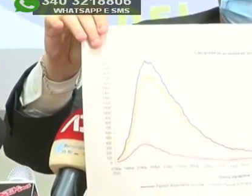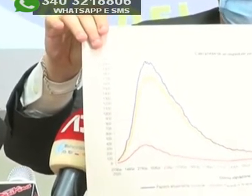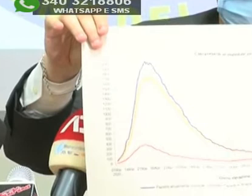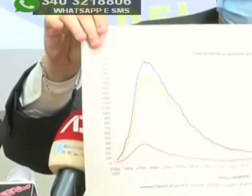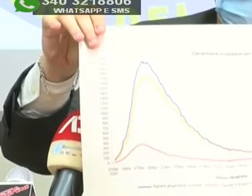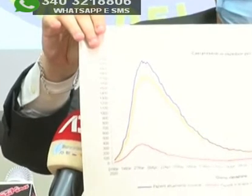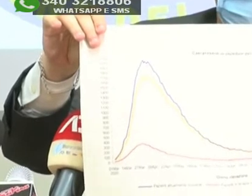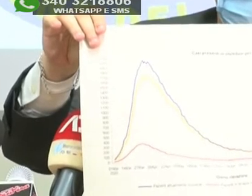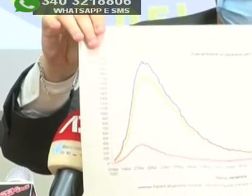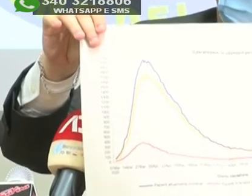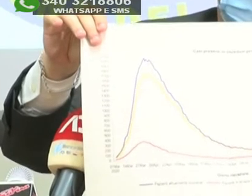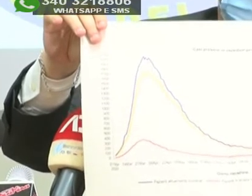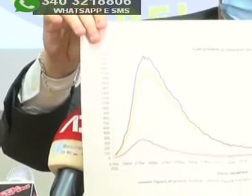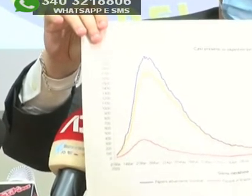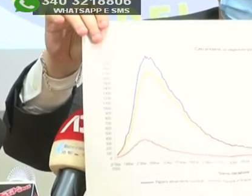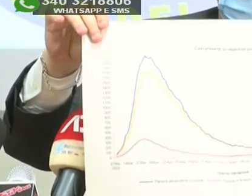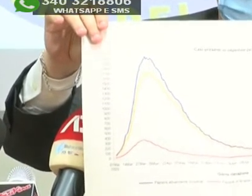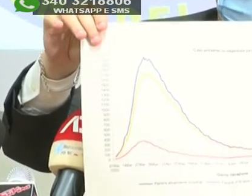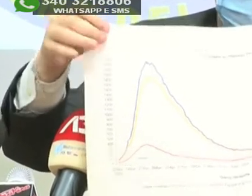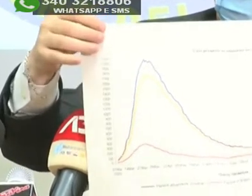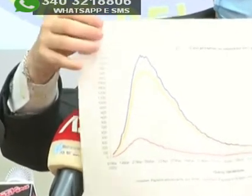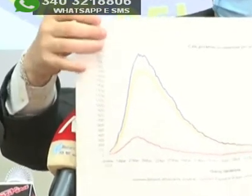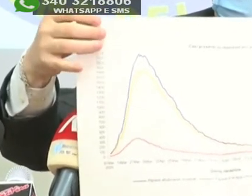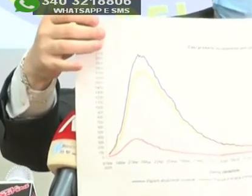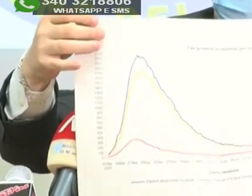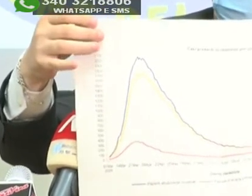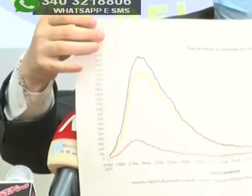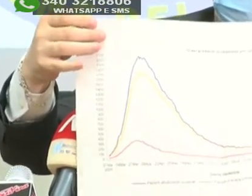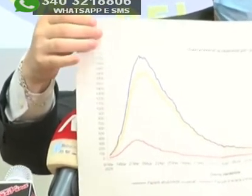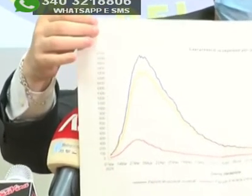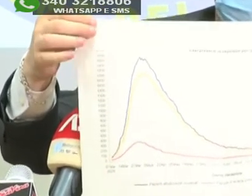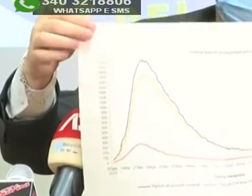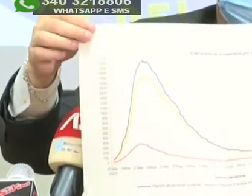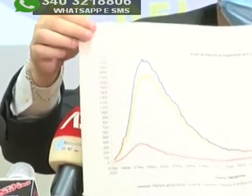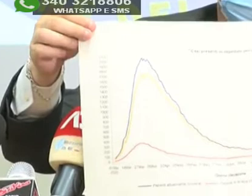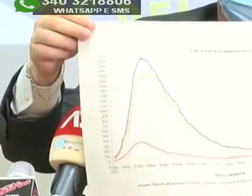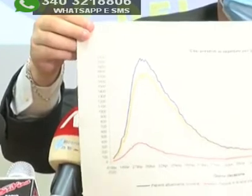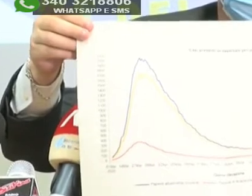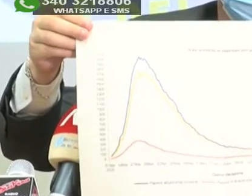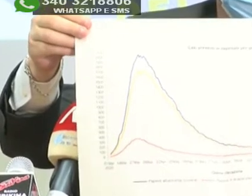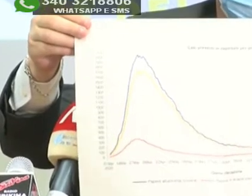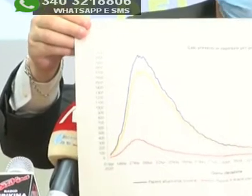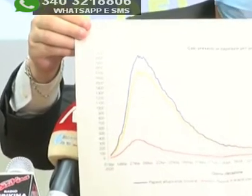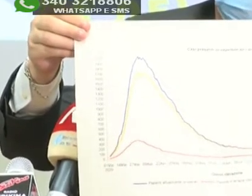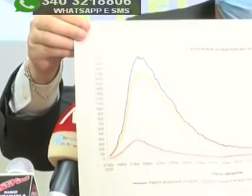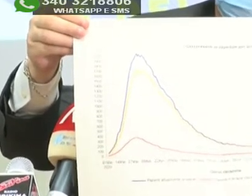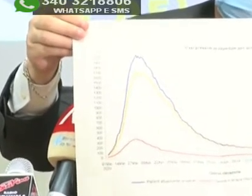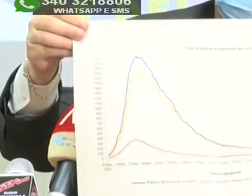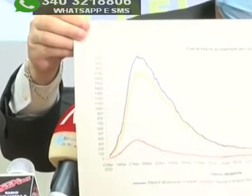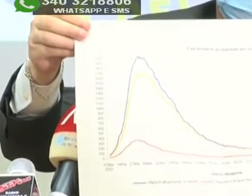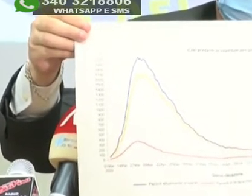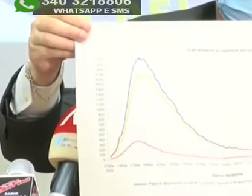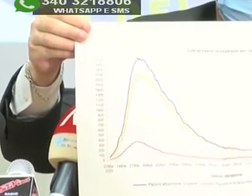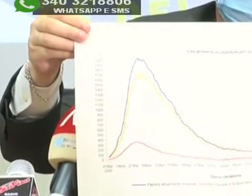i ricoveri totali. Infatti vedete che la linea blu ha una pendenza molto maggiore in